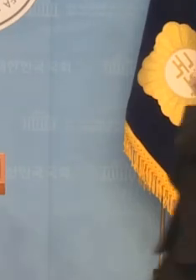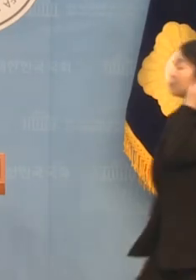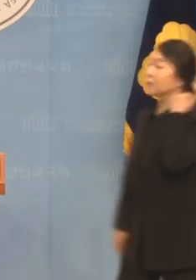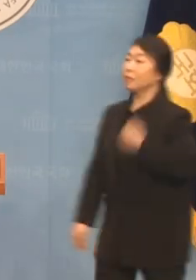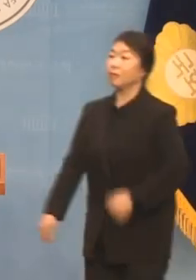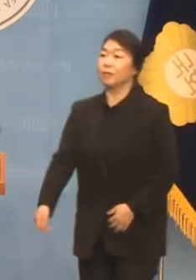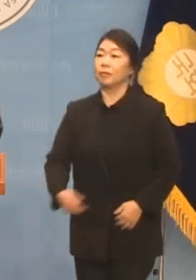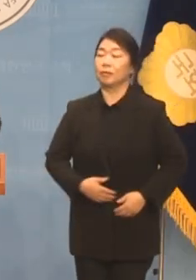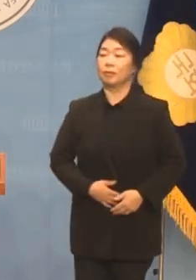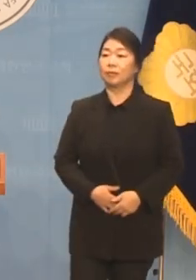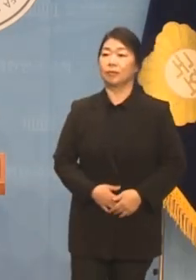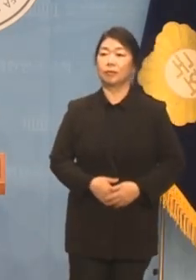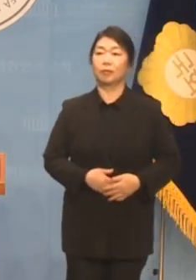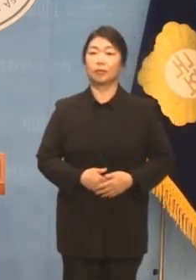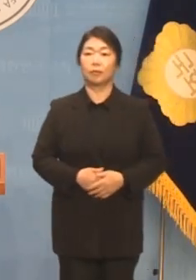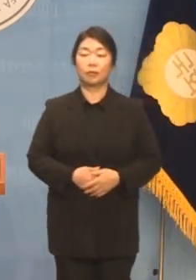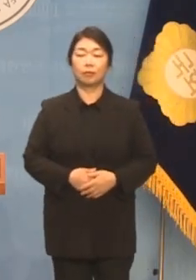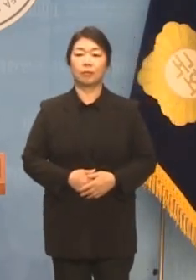고맙습니다